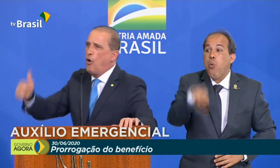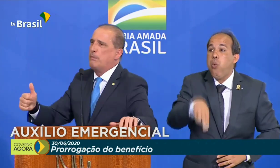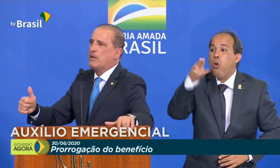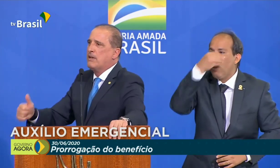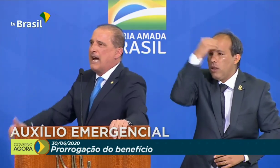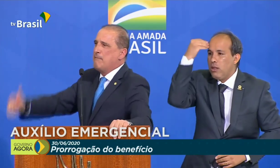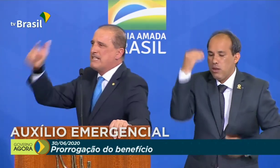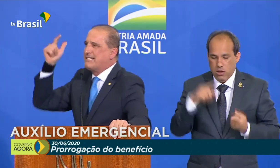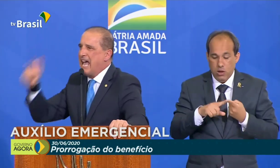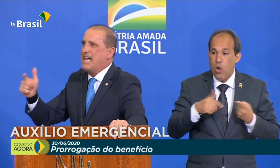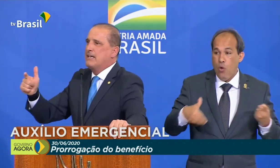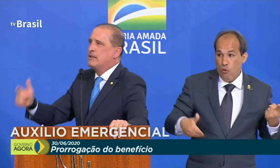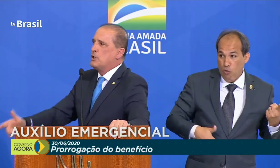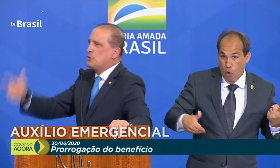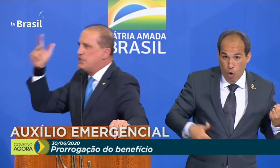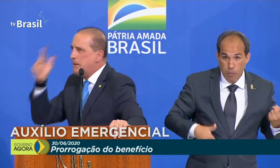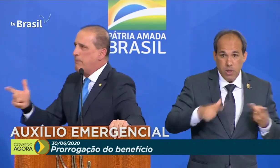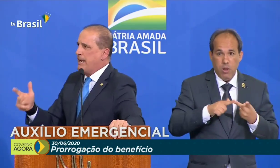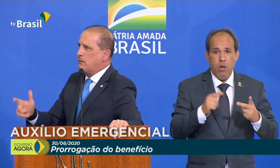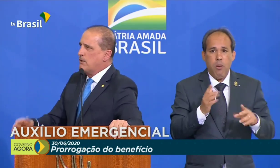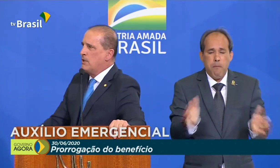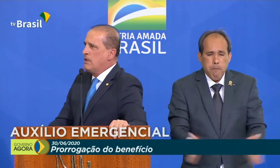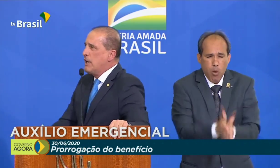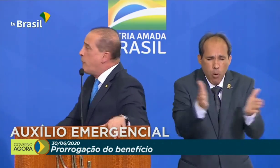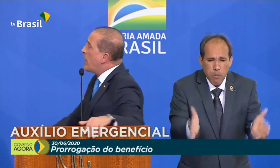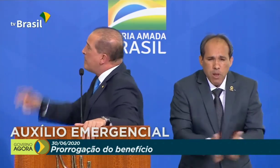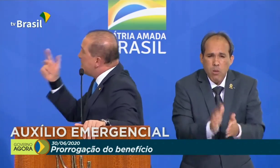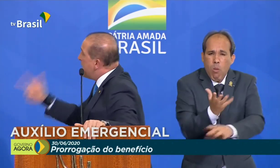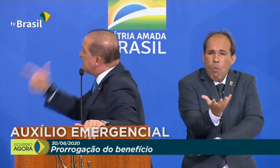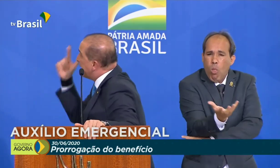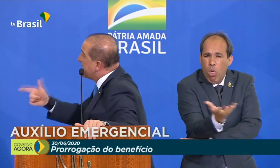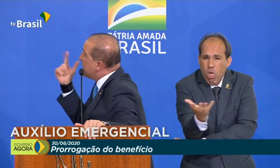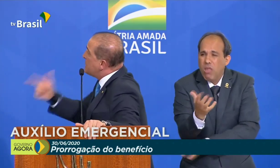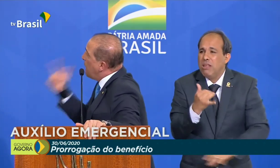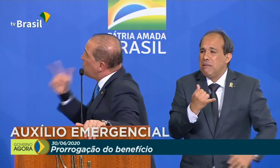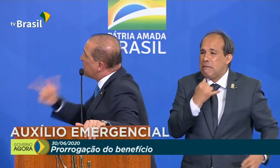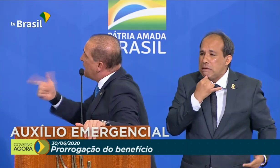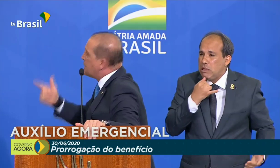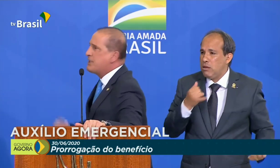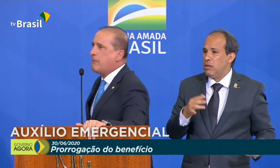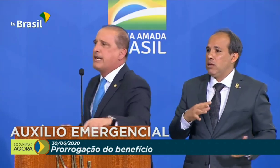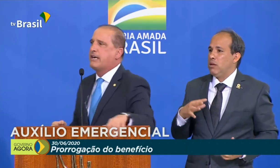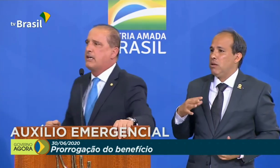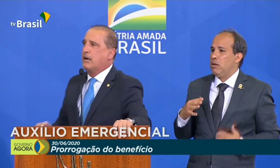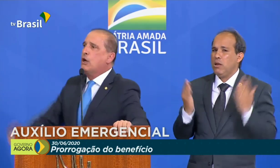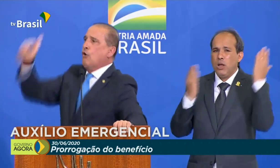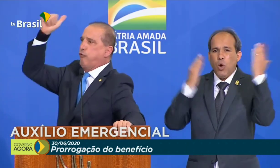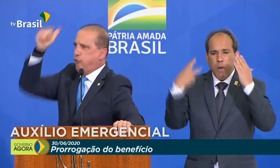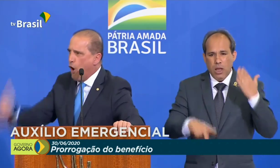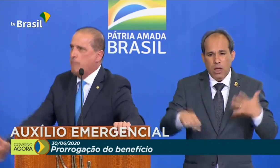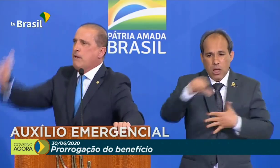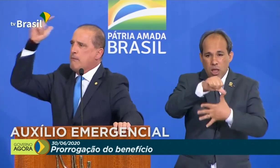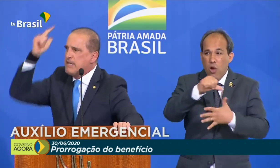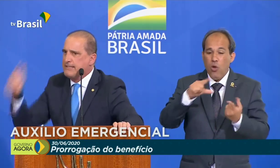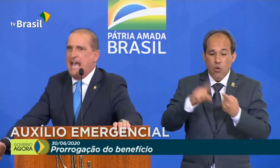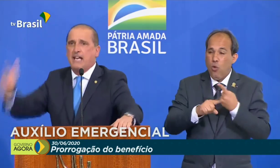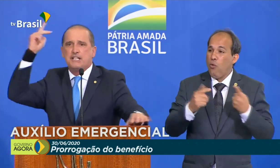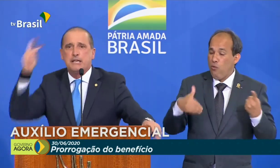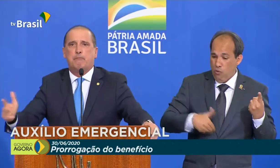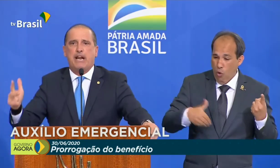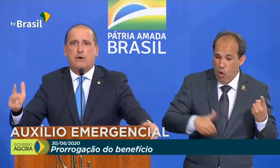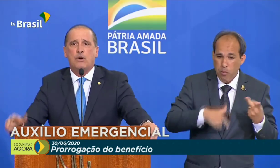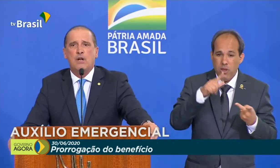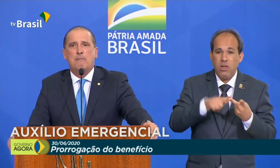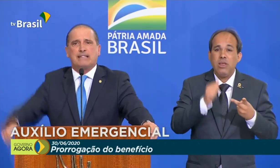a fome, a miséria e o desemprego, eu vou repetir essa tríade maldita latino-americana: fome,